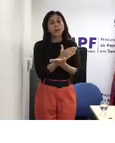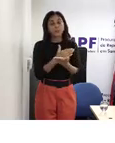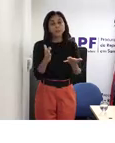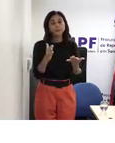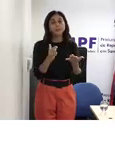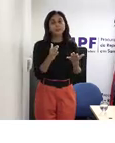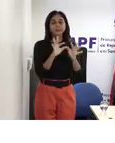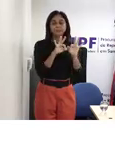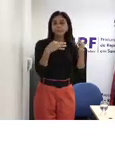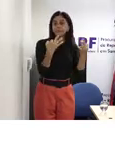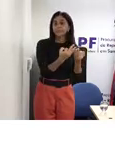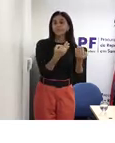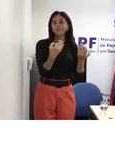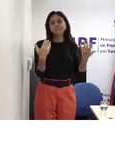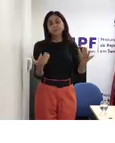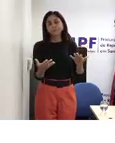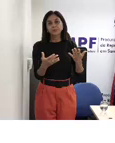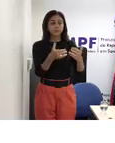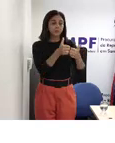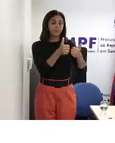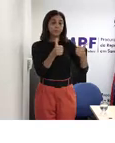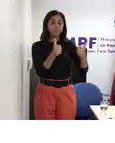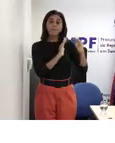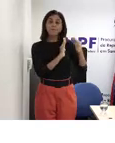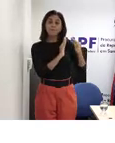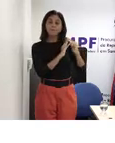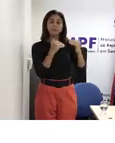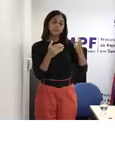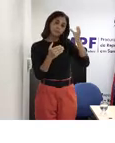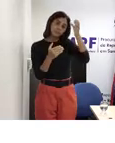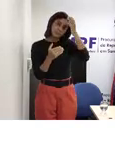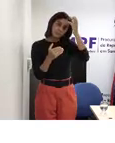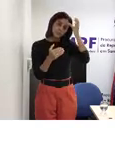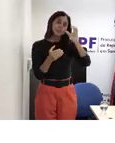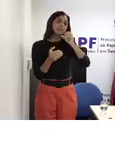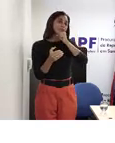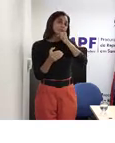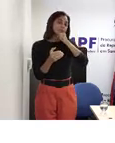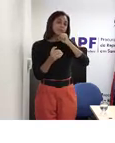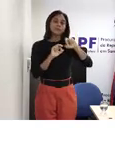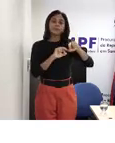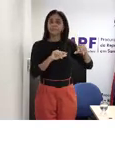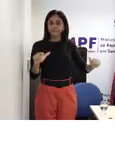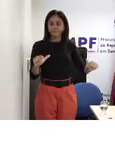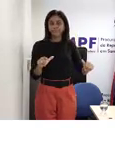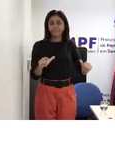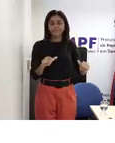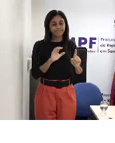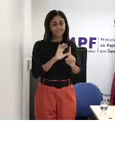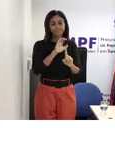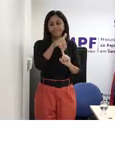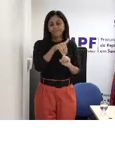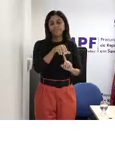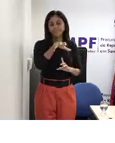vítima geralmente familiares vizinhos ou amigos e acontecem dentro de casa e sabe qual é o erro de muitos achar que